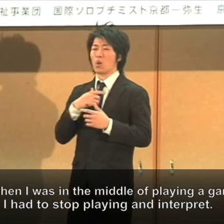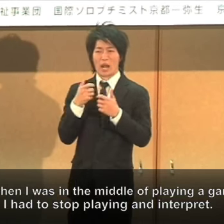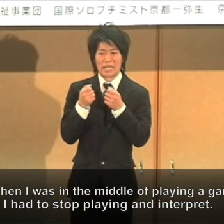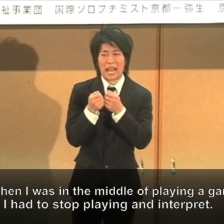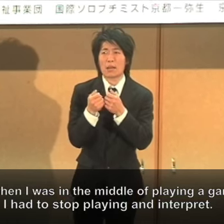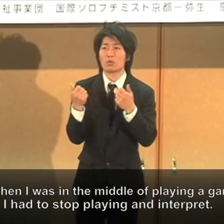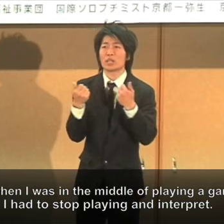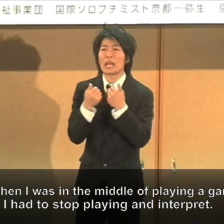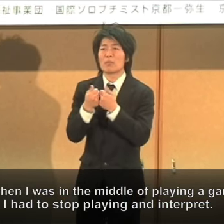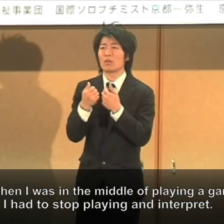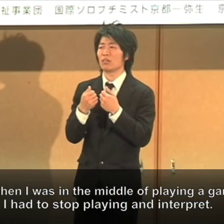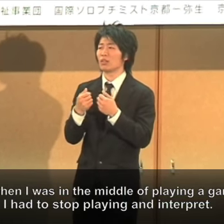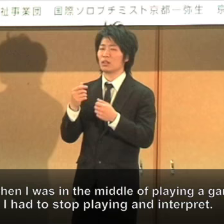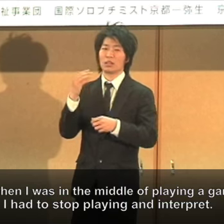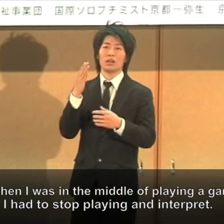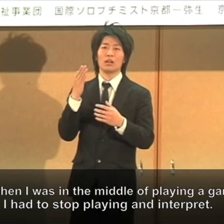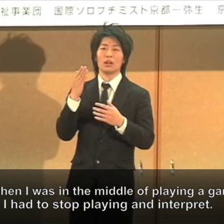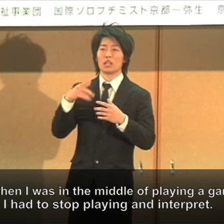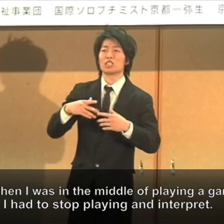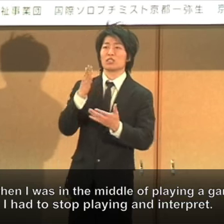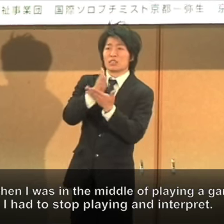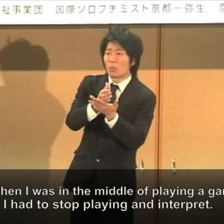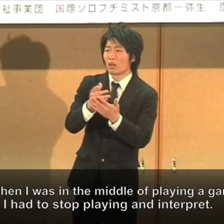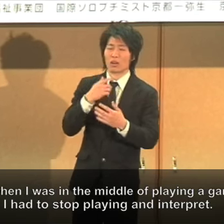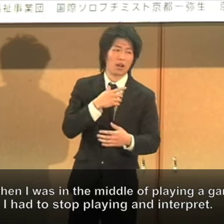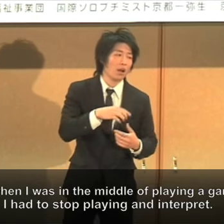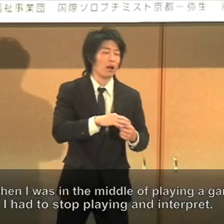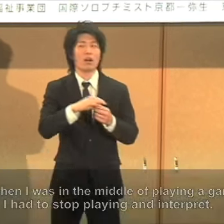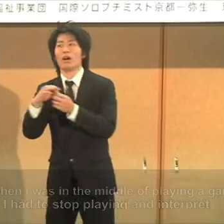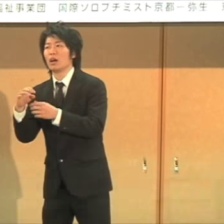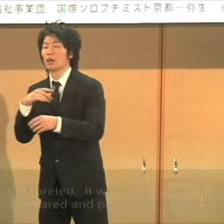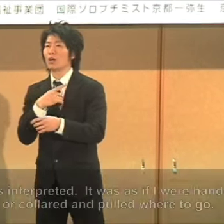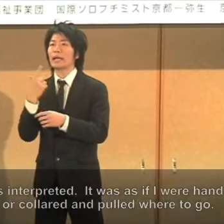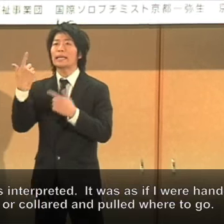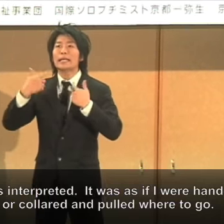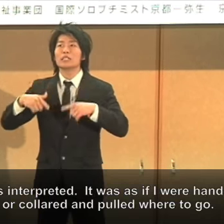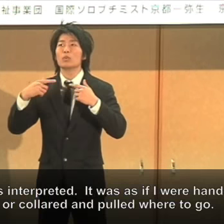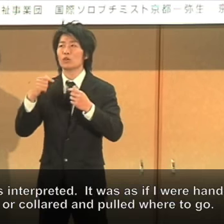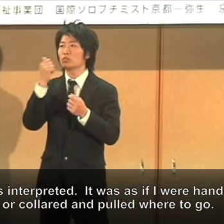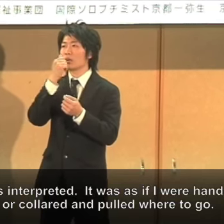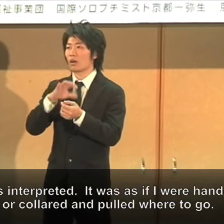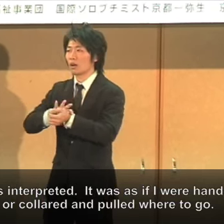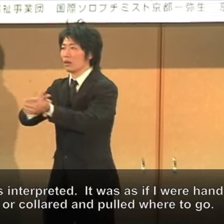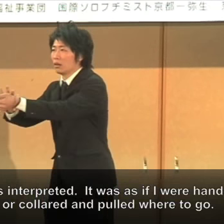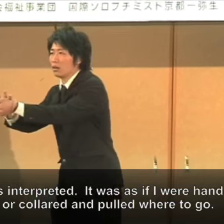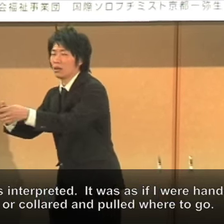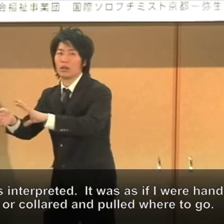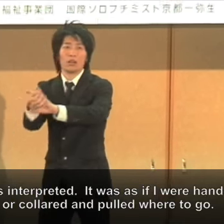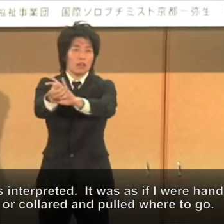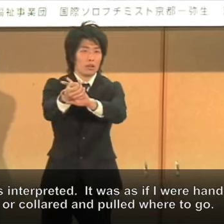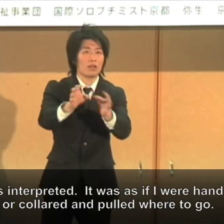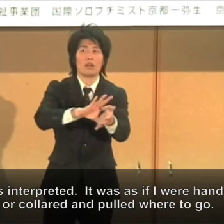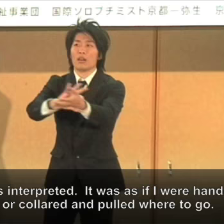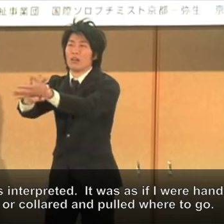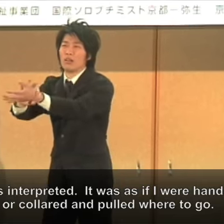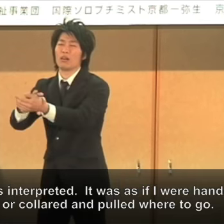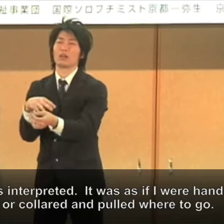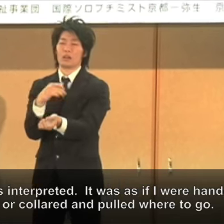にそれが辛くて、もうゲームをやっててもそれをやめて通訳に行かされるんで、そういうことはもう通訳に、もう本当に通訳の